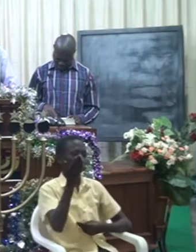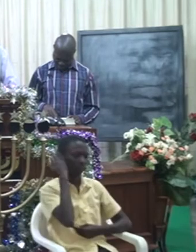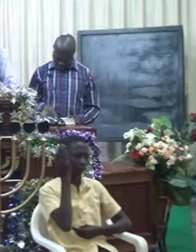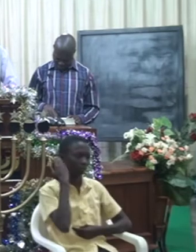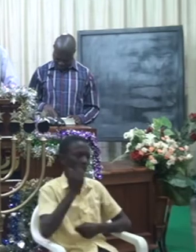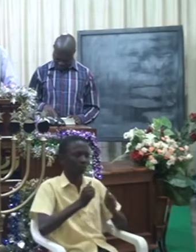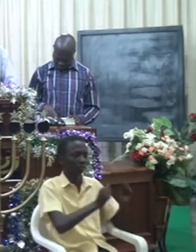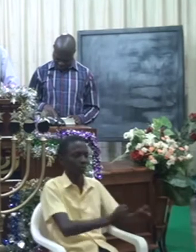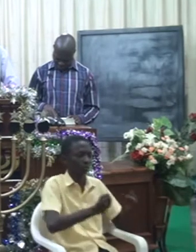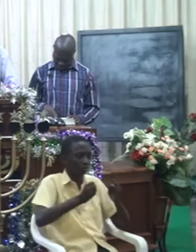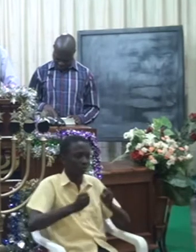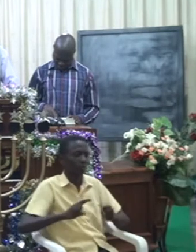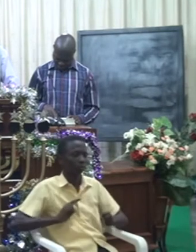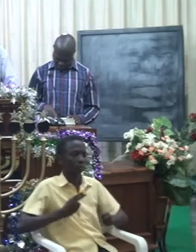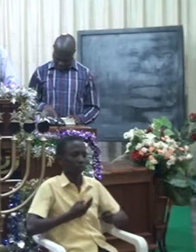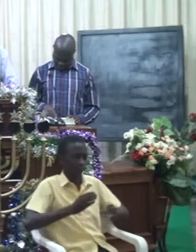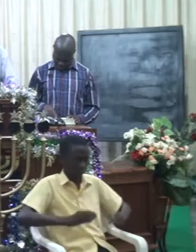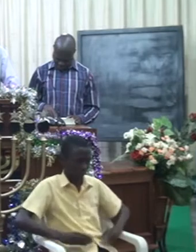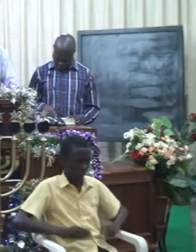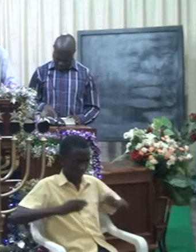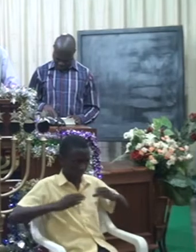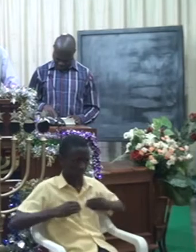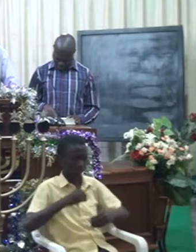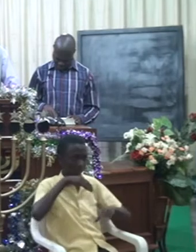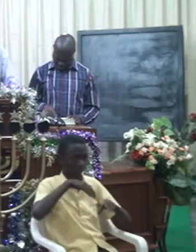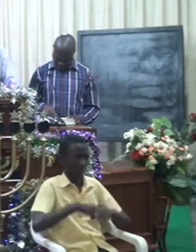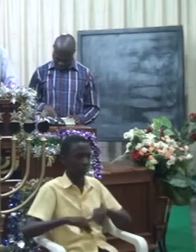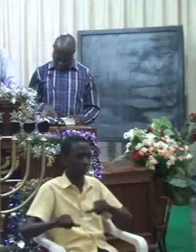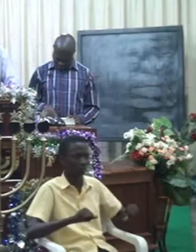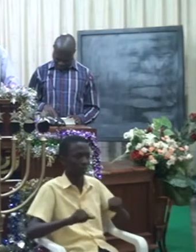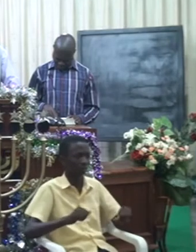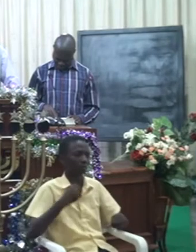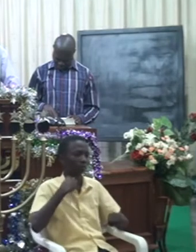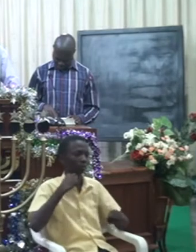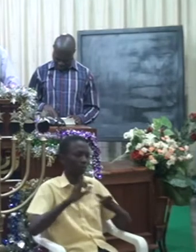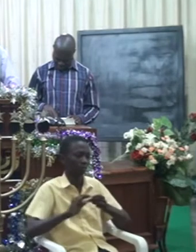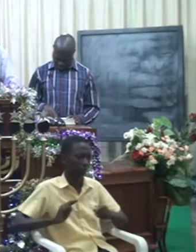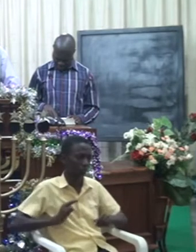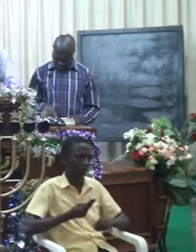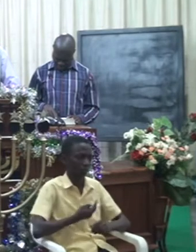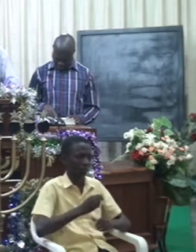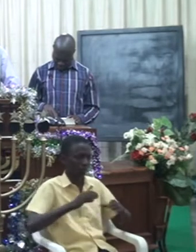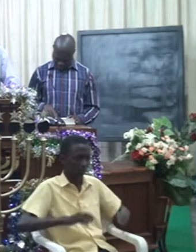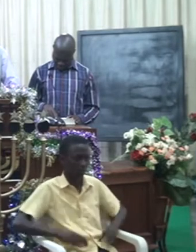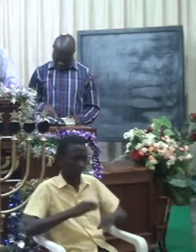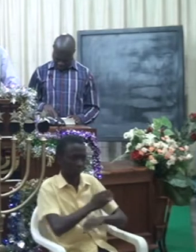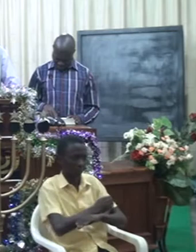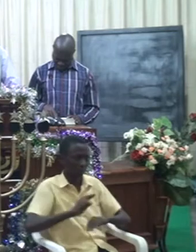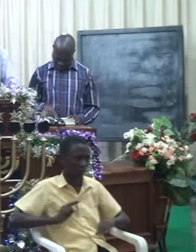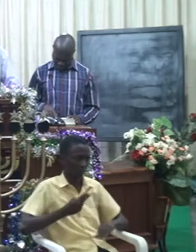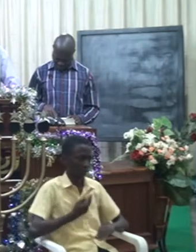chair, accomplissant les volontés de la chair et de nos pensées. Et nous étions